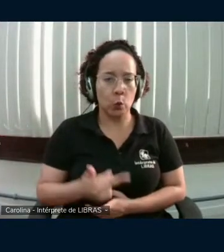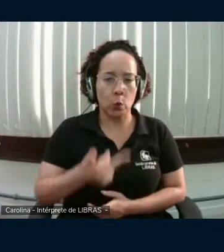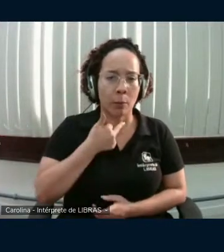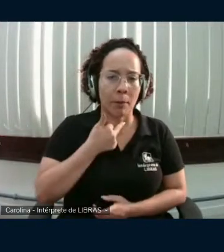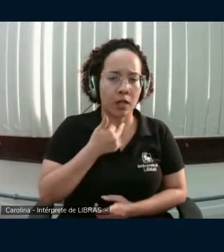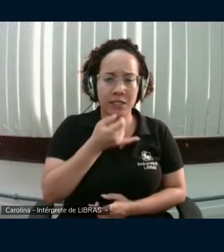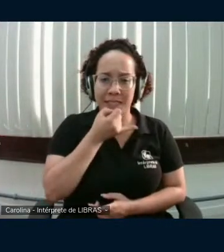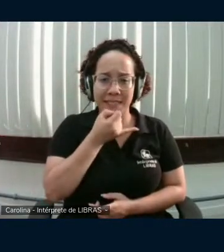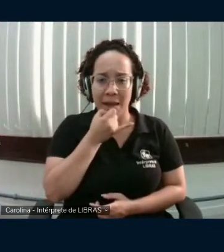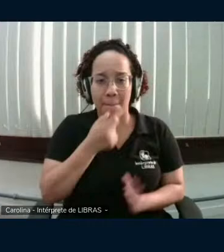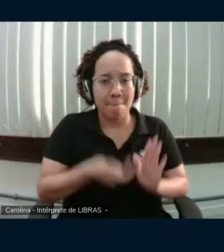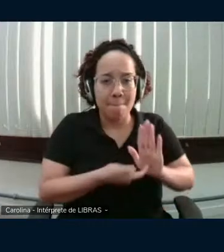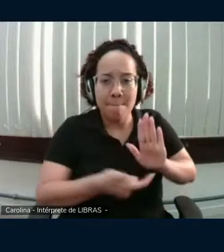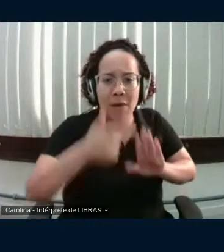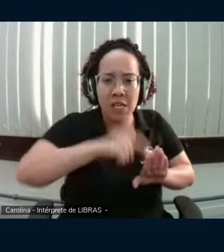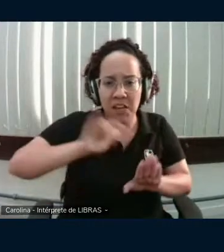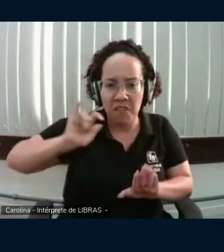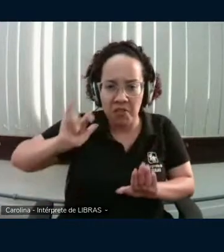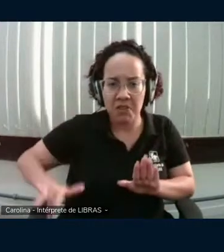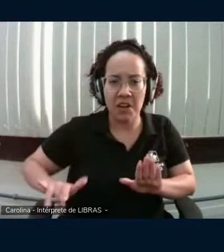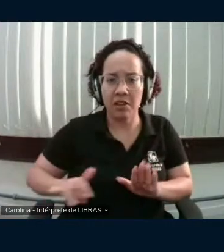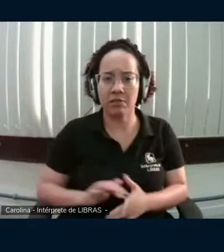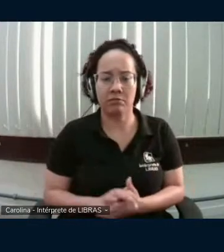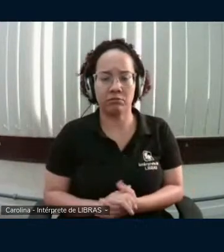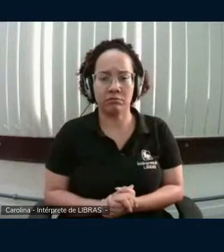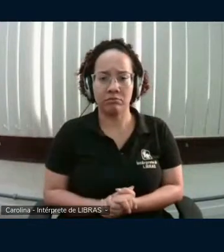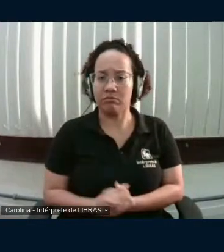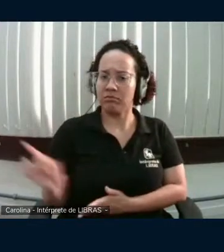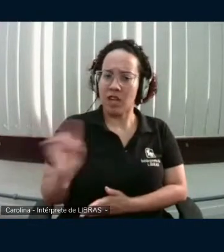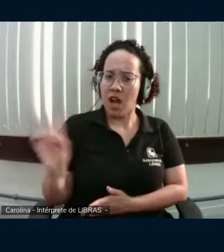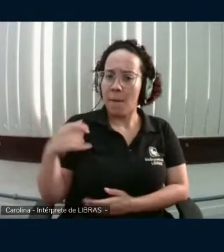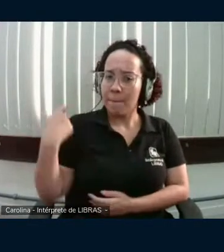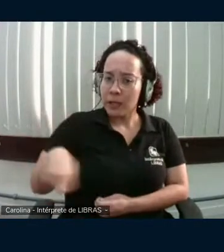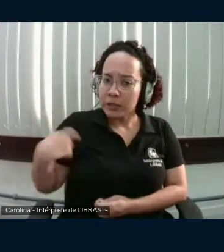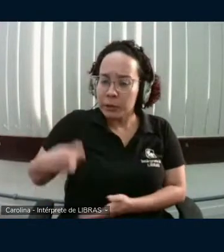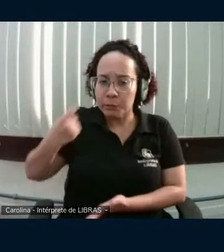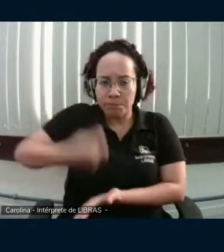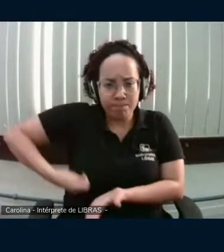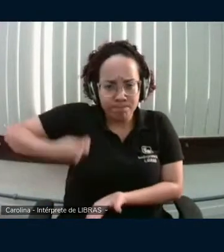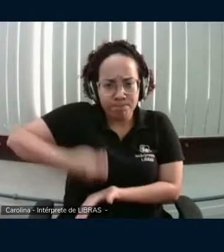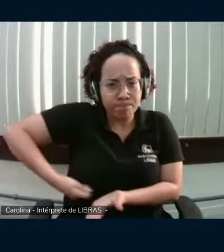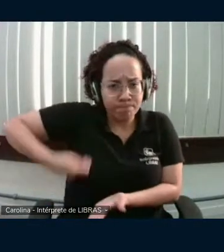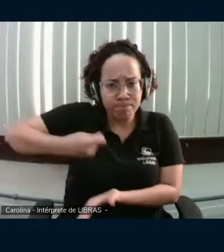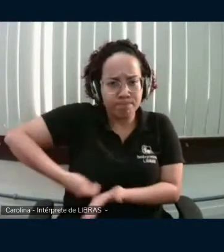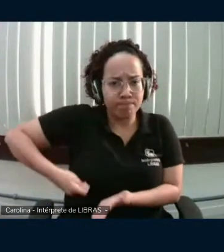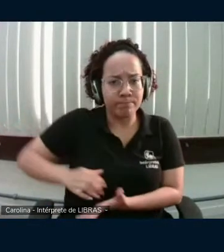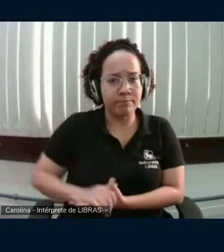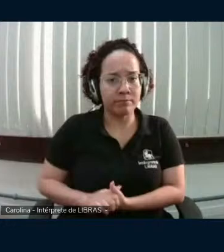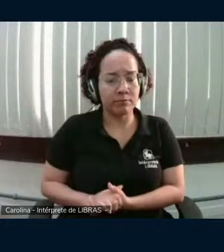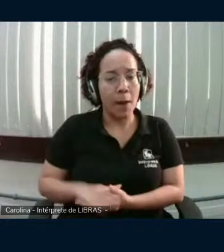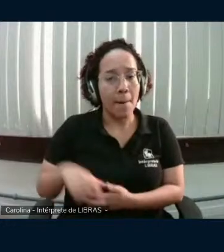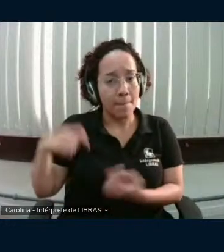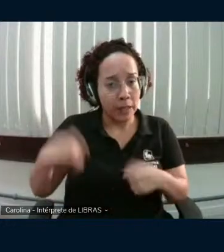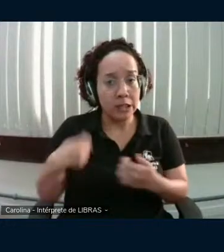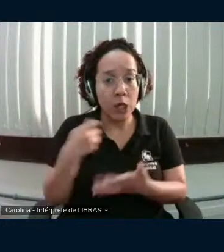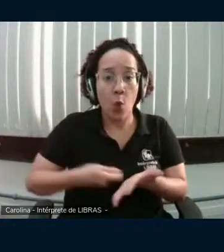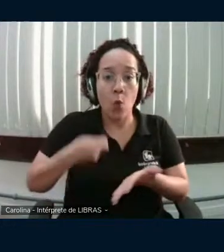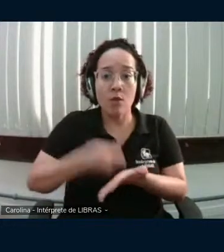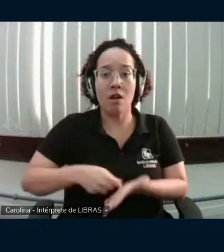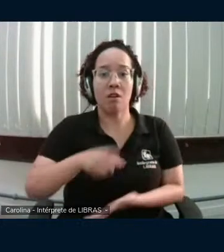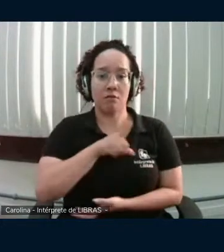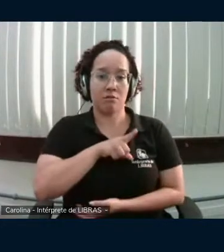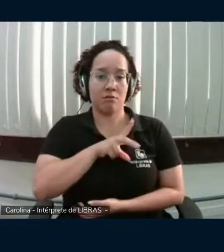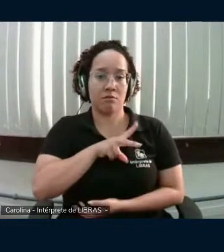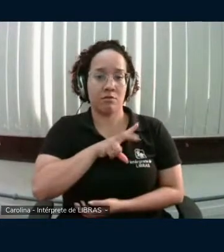E ela precisa ter quem a defenda. Nós precisamos fazer a defesa do ensino médio integrado, sim. Porque esse